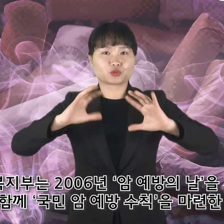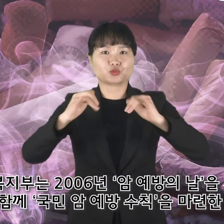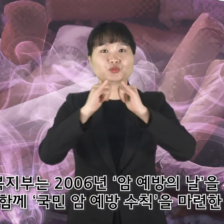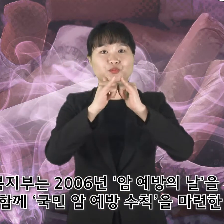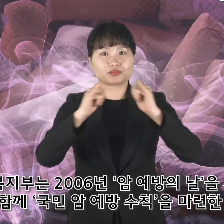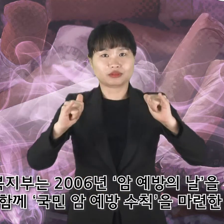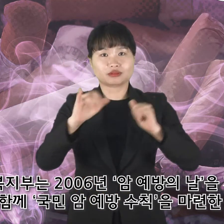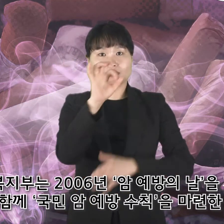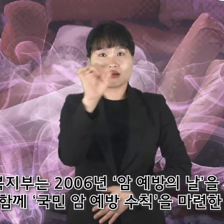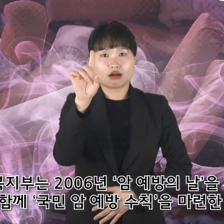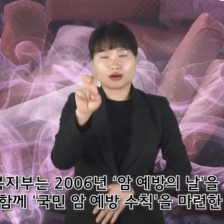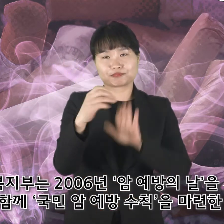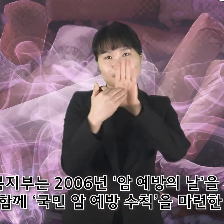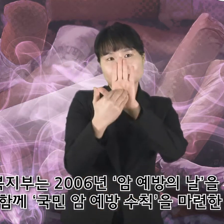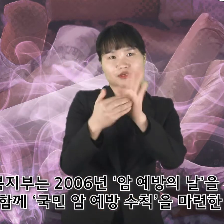예방 수칙을 마련한 바 있습니다.